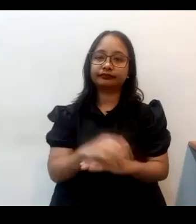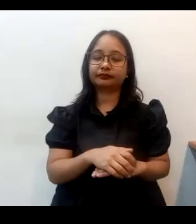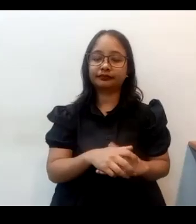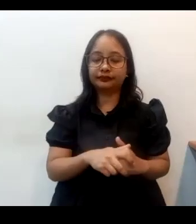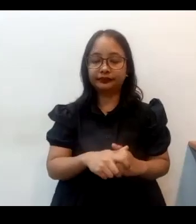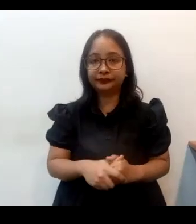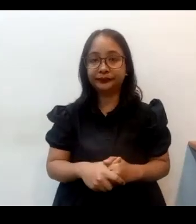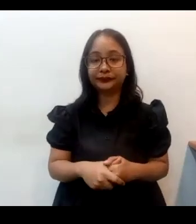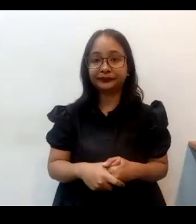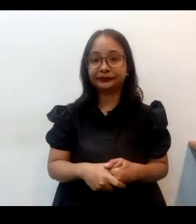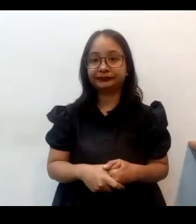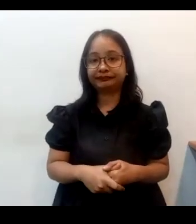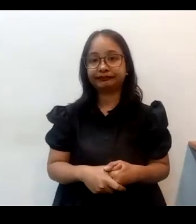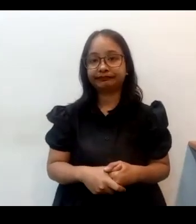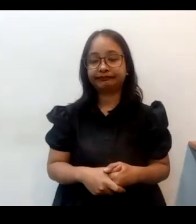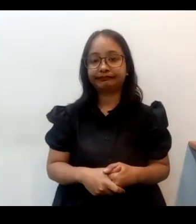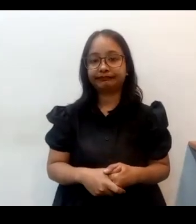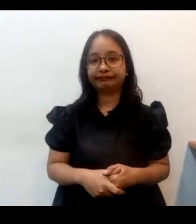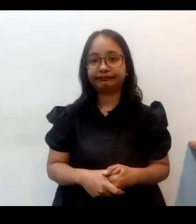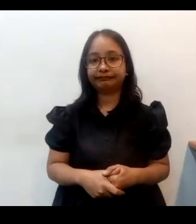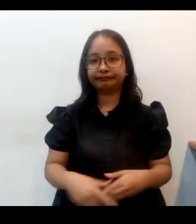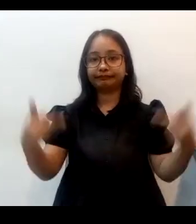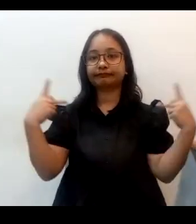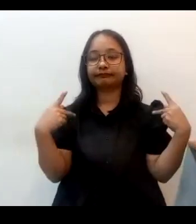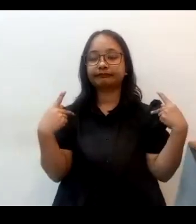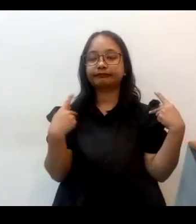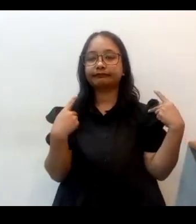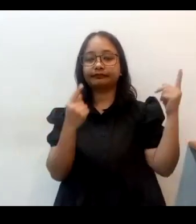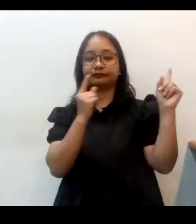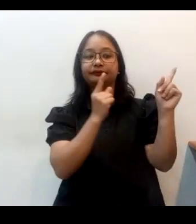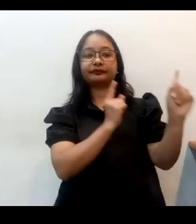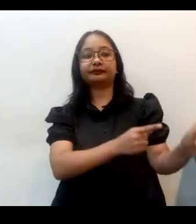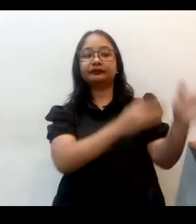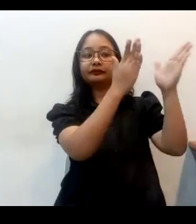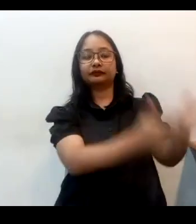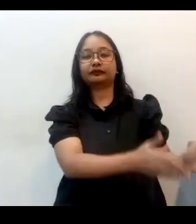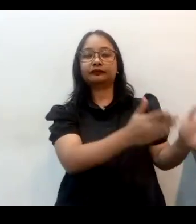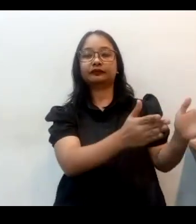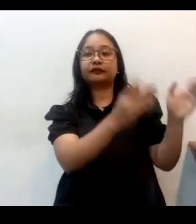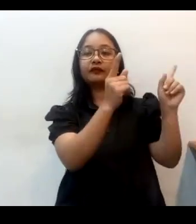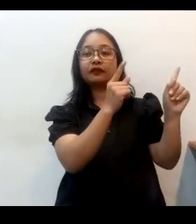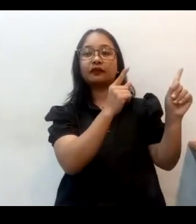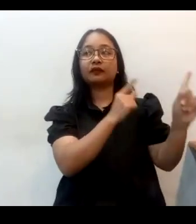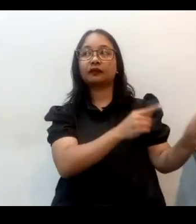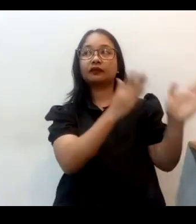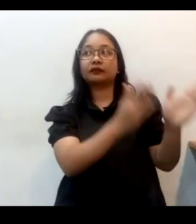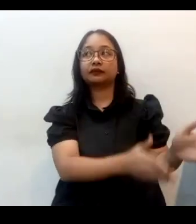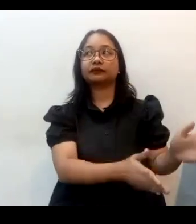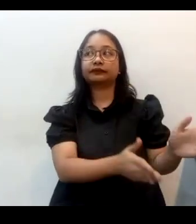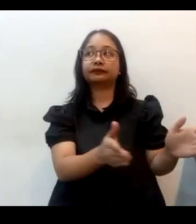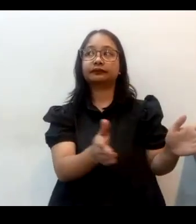mapatotohanan. So there is one man, Sir Alfred. He's a professor of